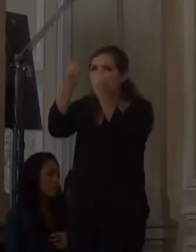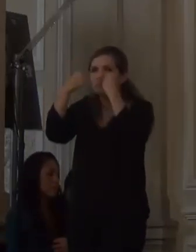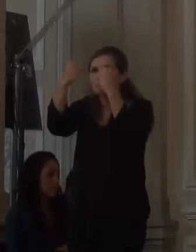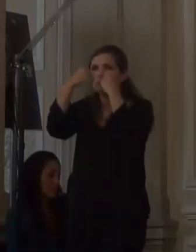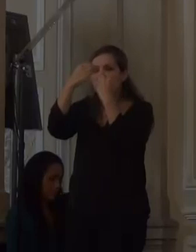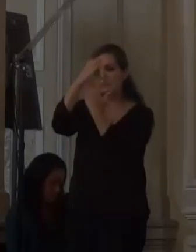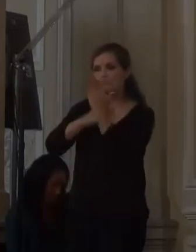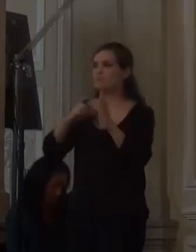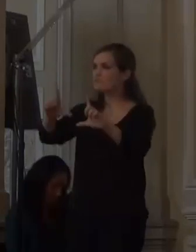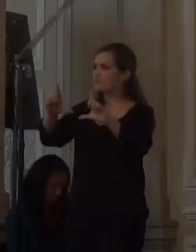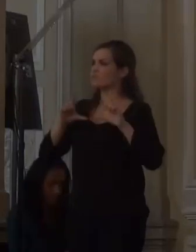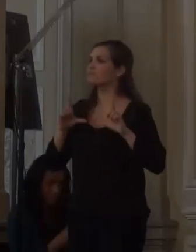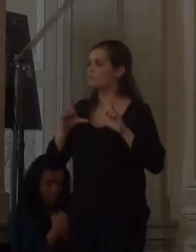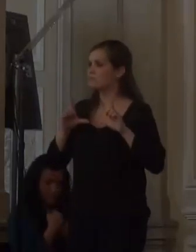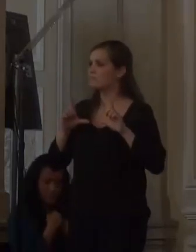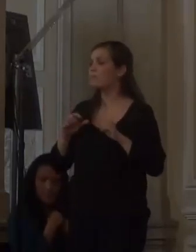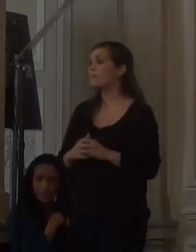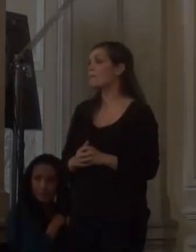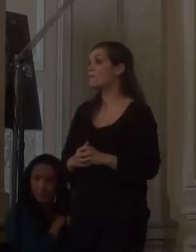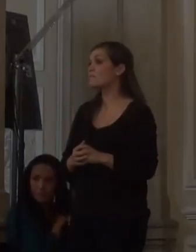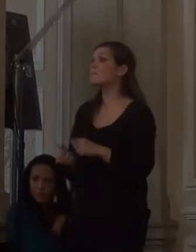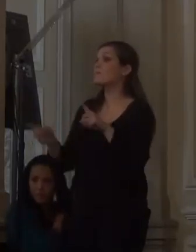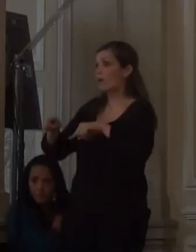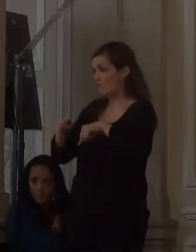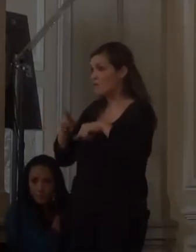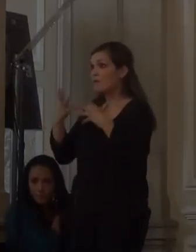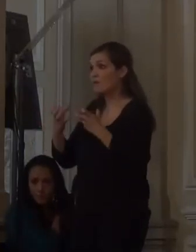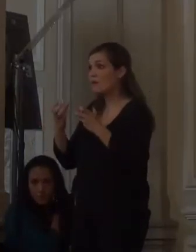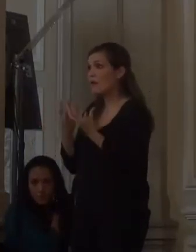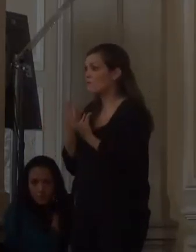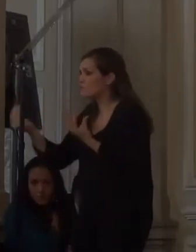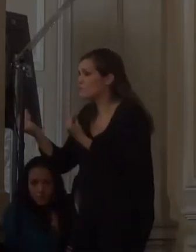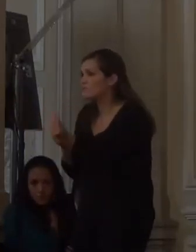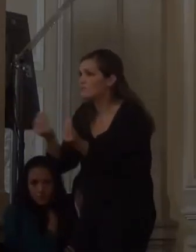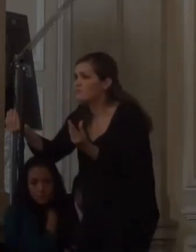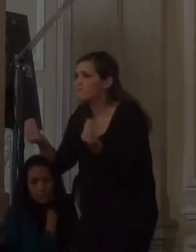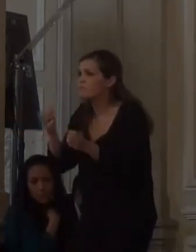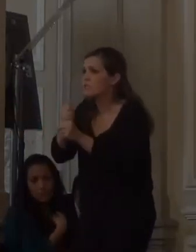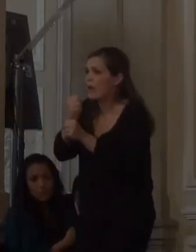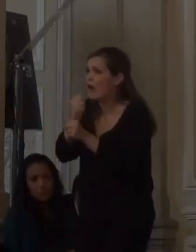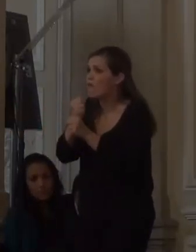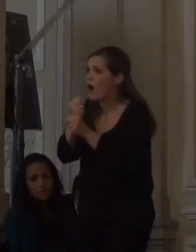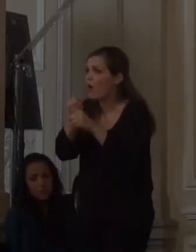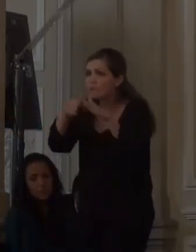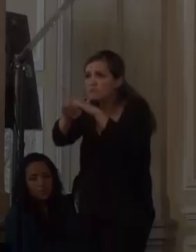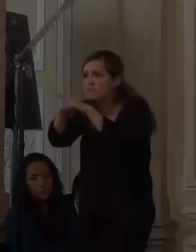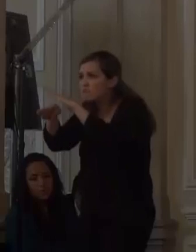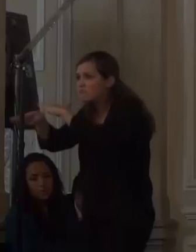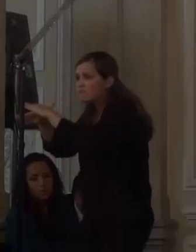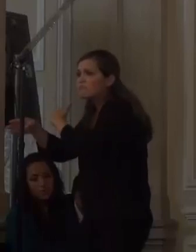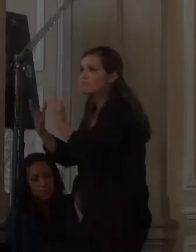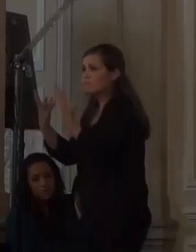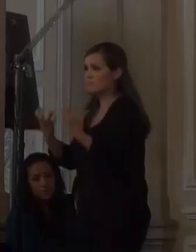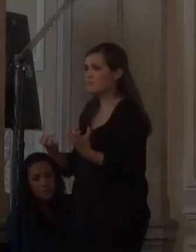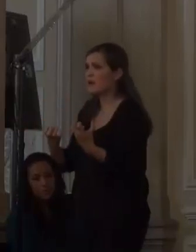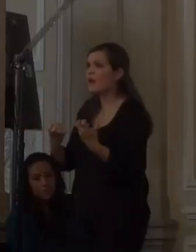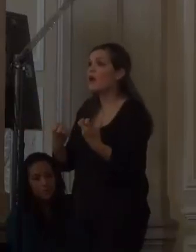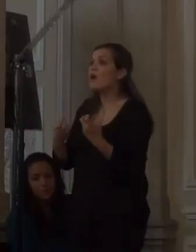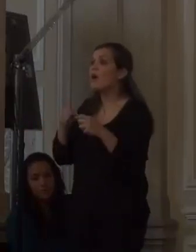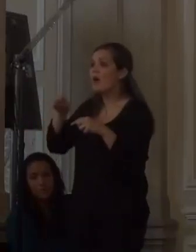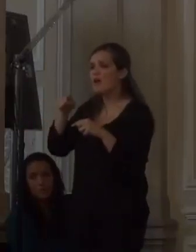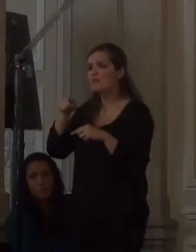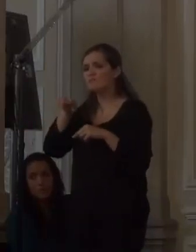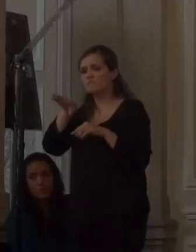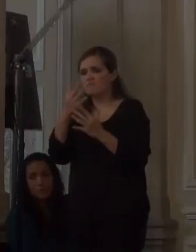También se quiere estimular la inserción laboral, por supuesto, de esta población. Así que se otorgarán preferencias en la adjudicación y celebración